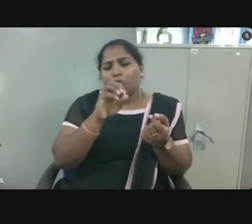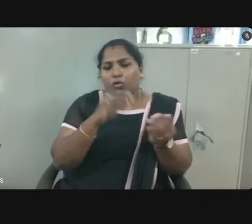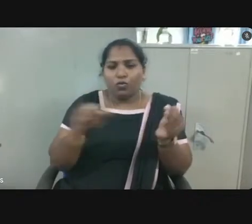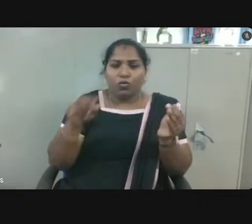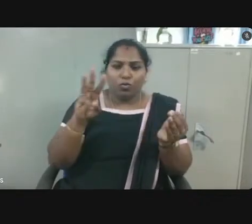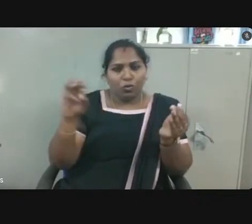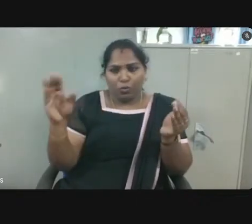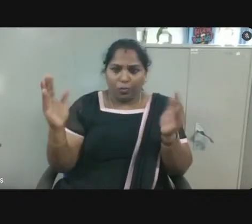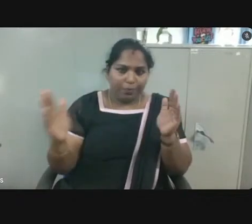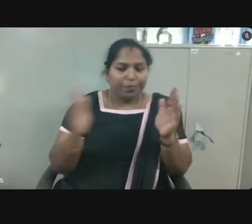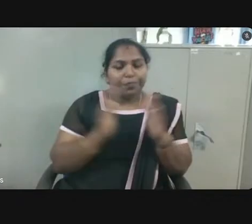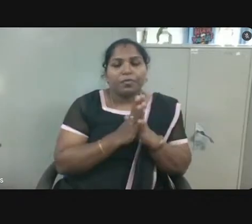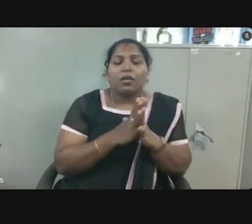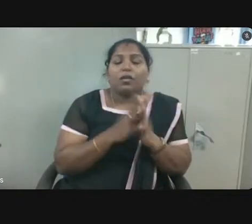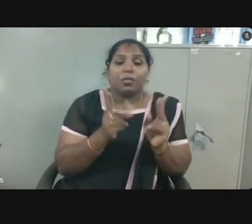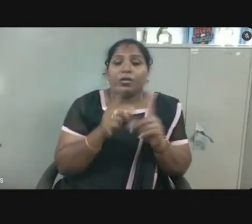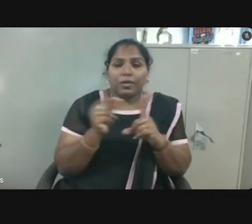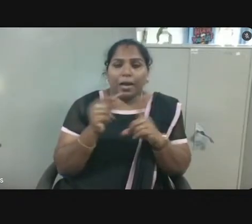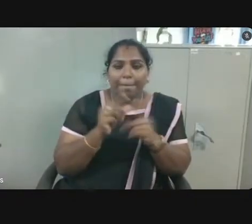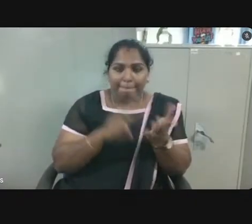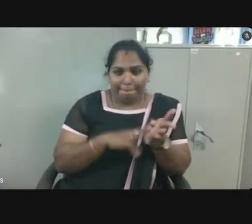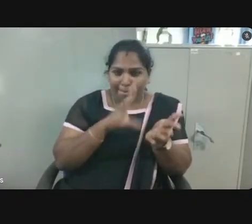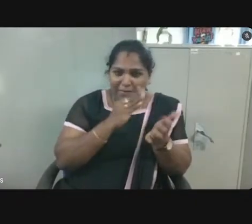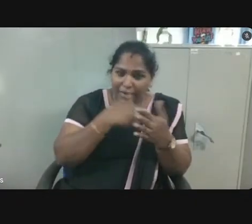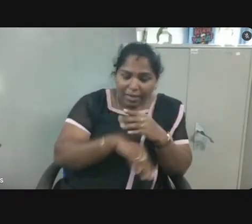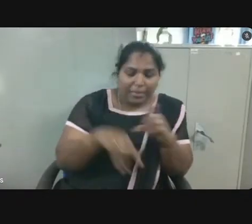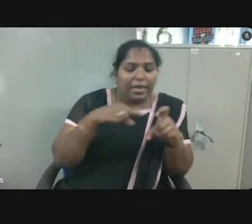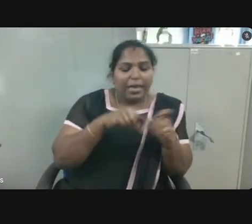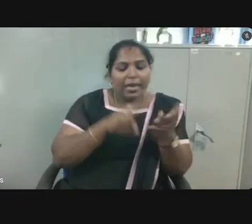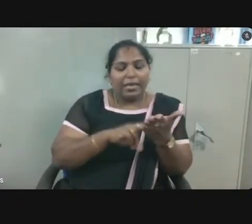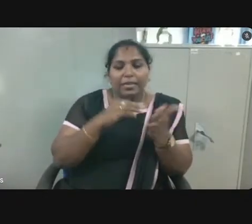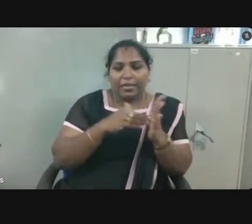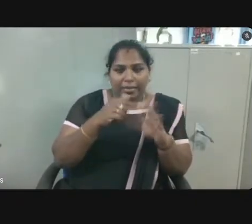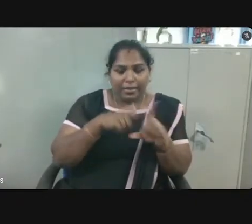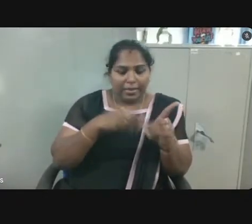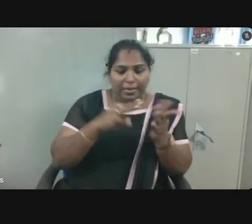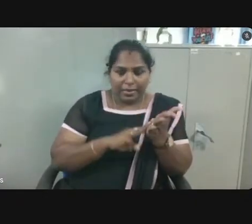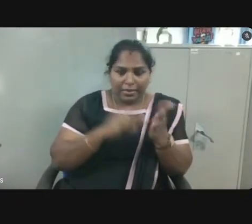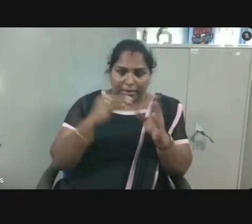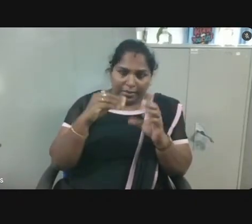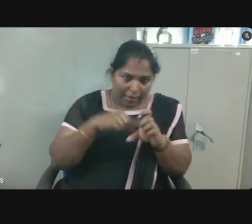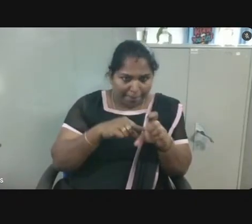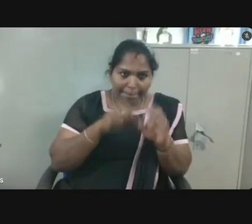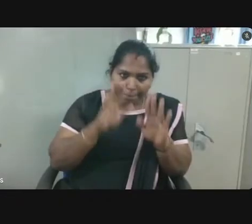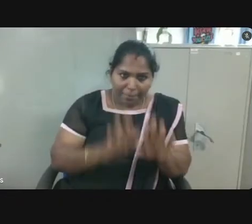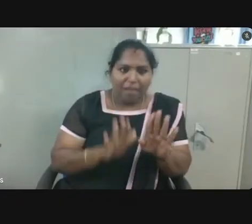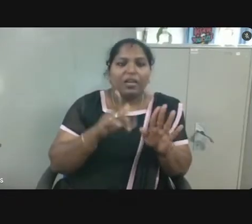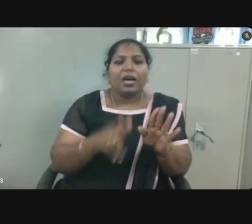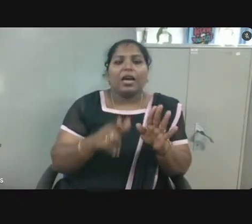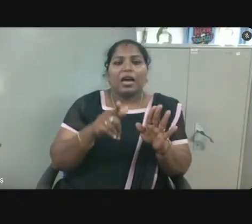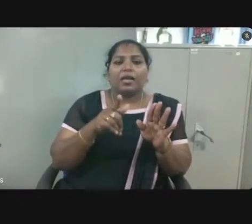ചെലവ്. അപ്പൊ അത് യൂഷ്വലി നമ്മുടെ മസിലിനകത്ത് ഇരിക്കുന്ന ഒരു എൻസൈമാണ് ഈ ക്രിയാറ്റിൻ കൈനേസ്. അപ്പൊ ആ ക്രിയാറ്റിൻ കൈനേസ് മസിൽ ഡാമേജ്